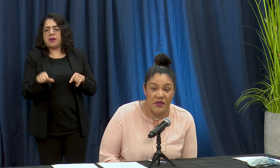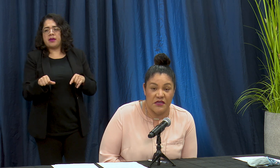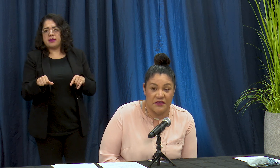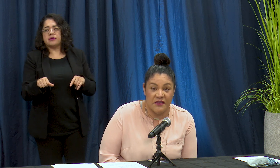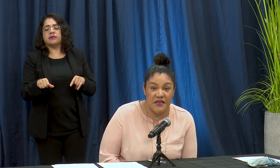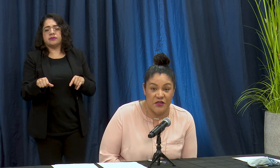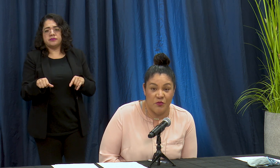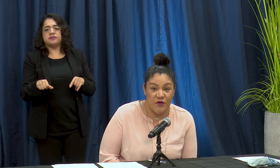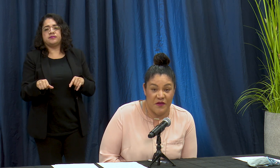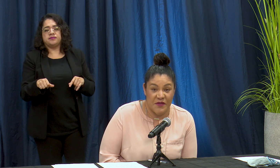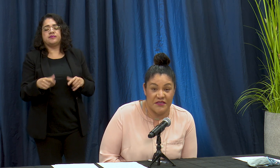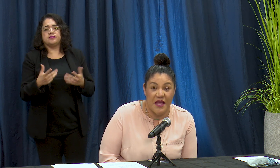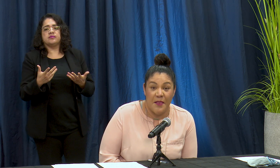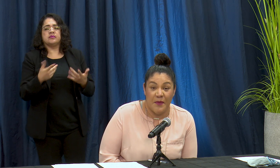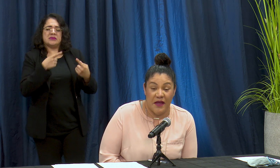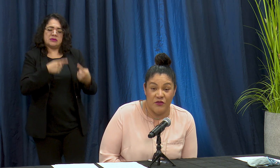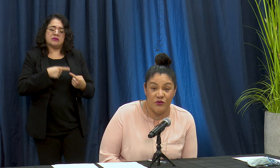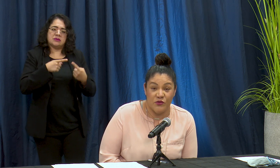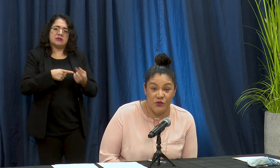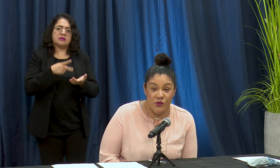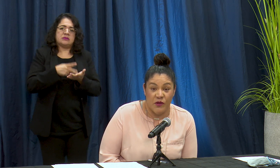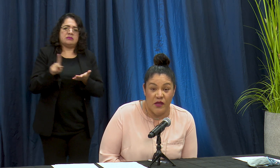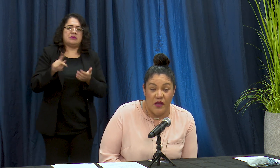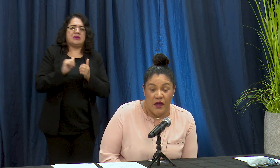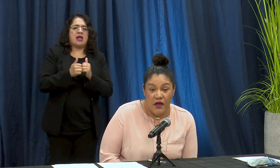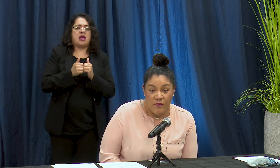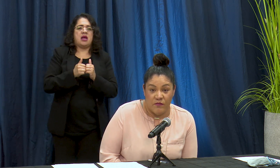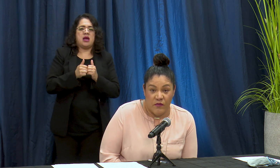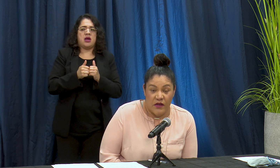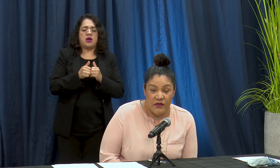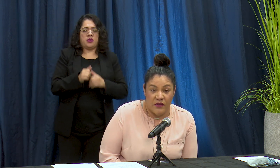rentan, también están teniendo problemas pagando